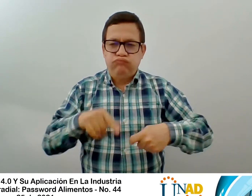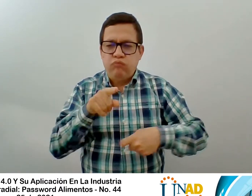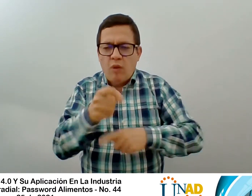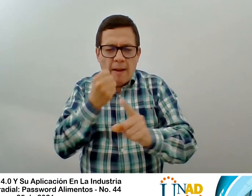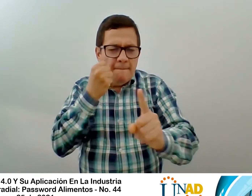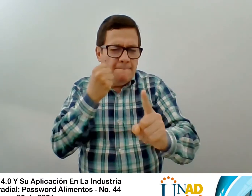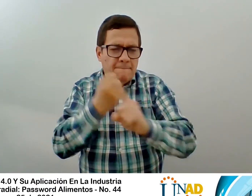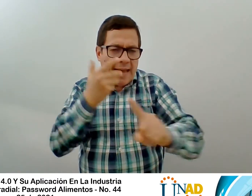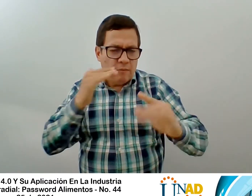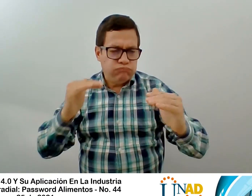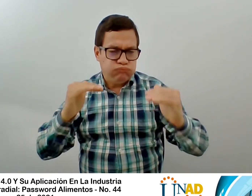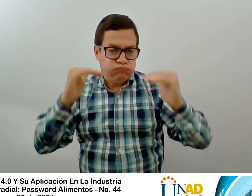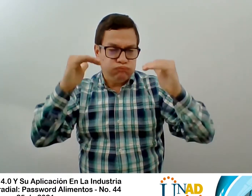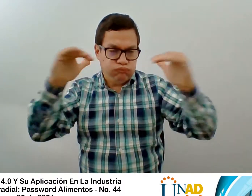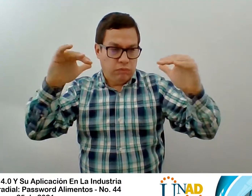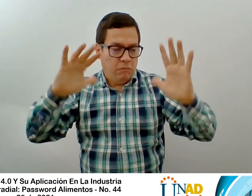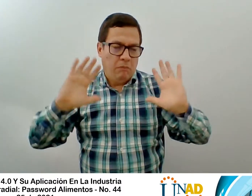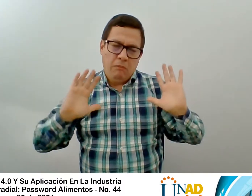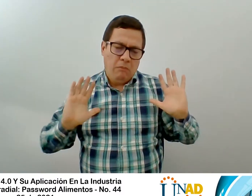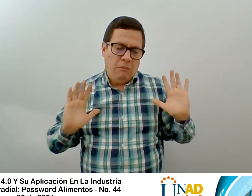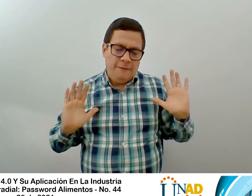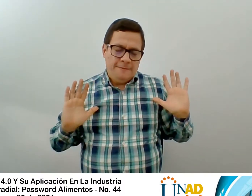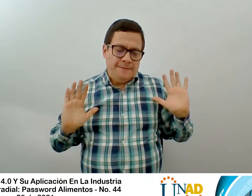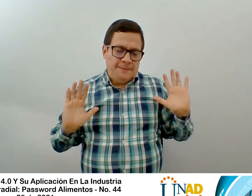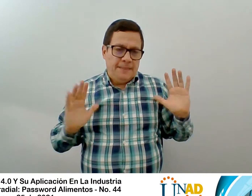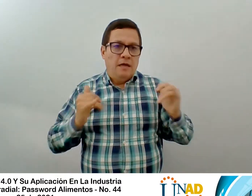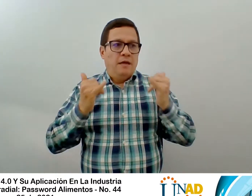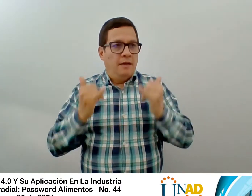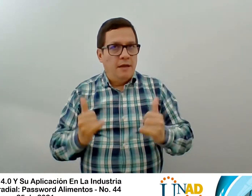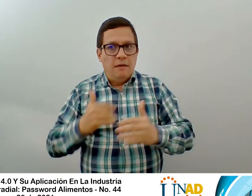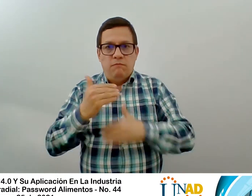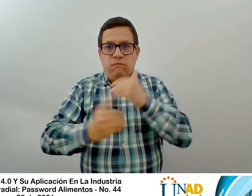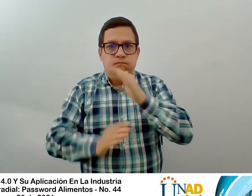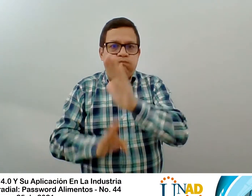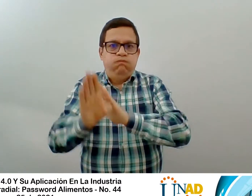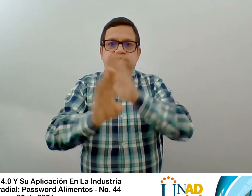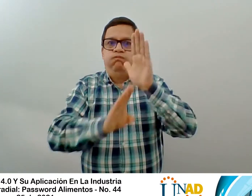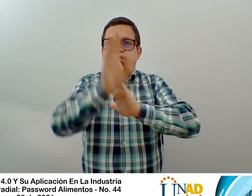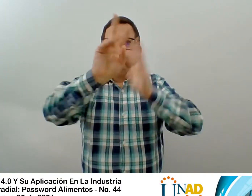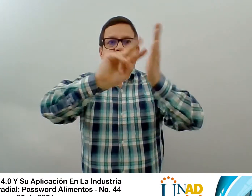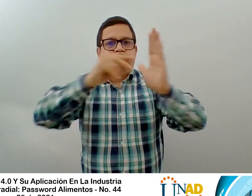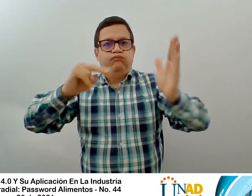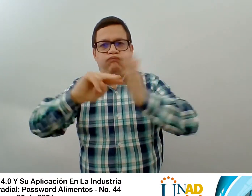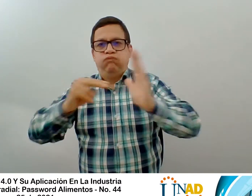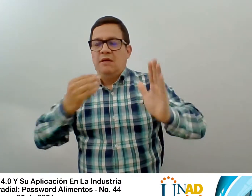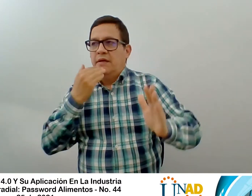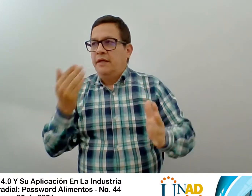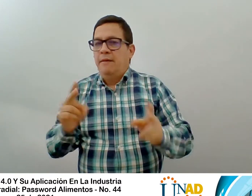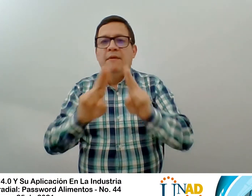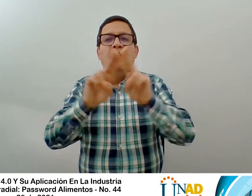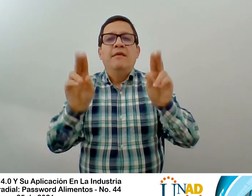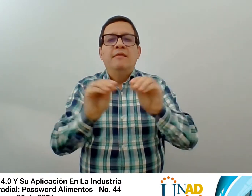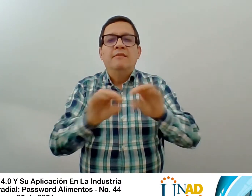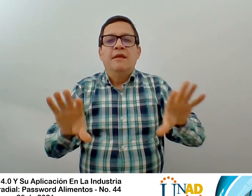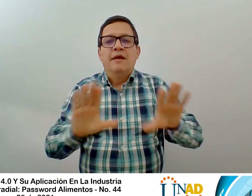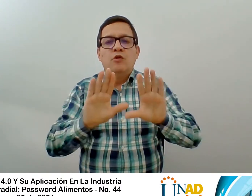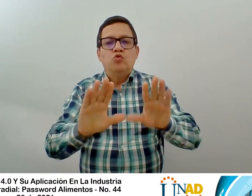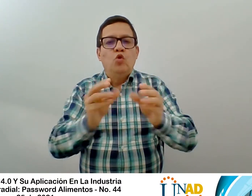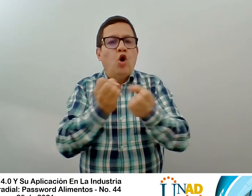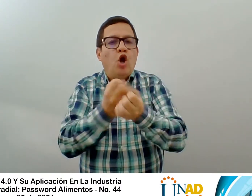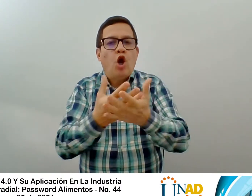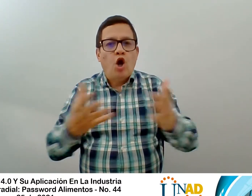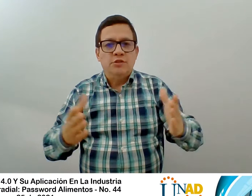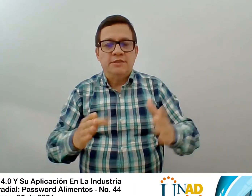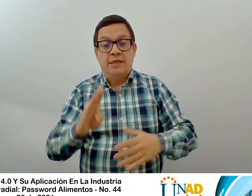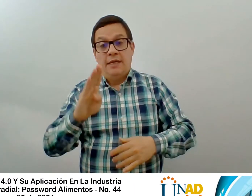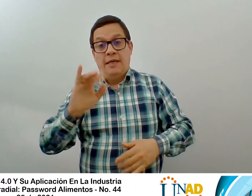procesos industriales, de una forma en que se viera un alto impacto. Pero con el desarrollo de las tecnologías, y estoy hablando de